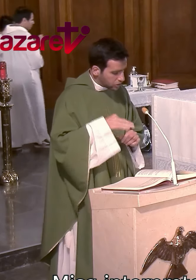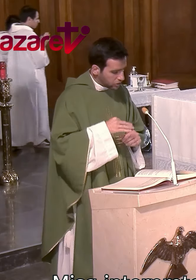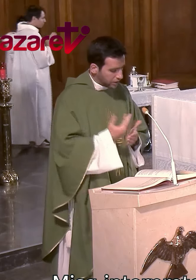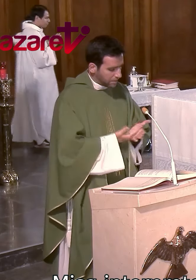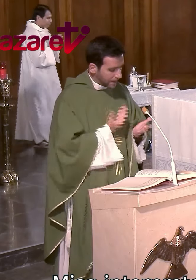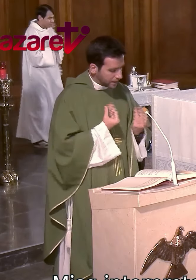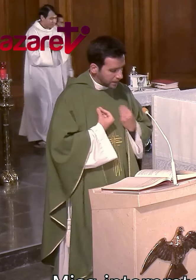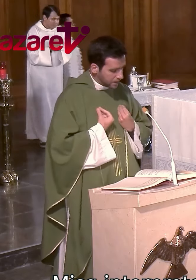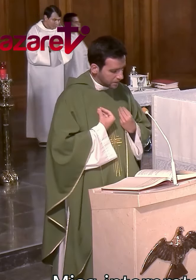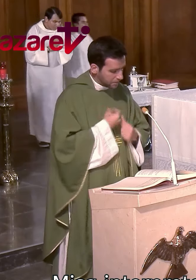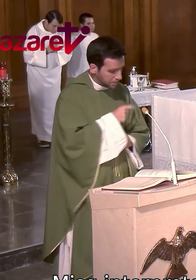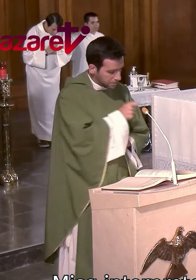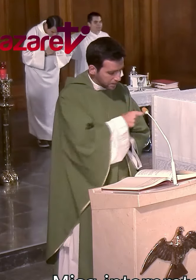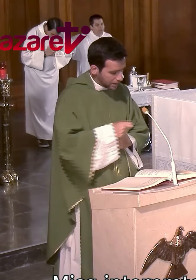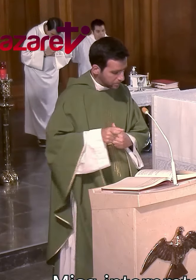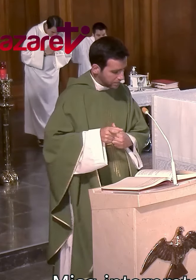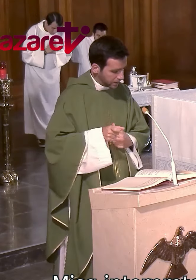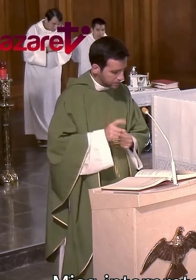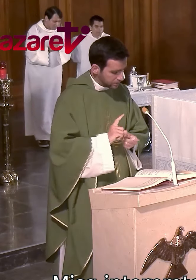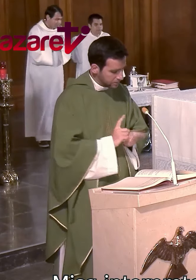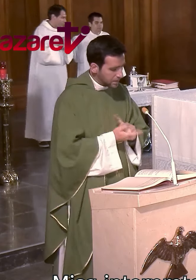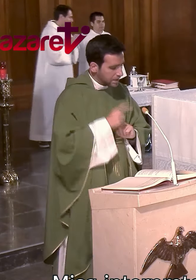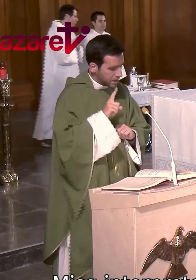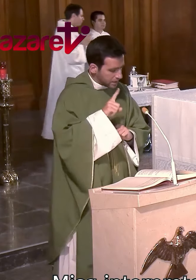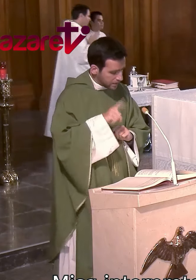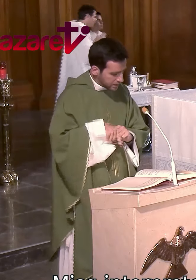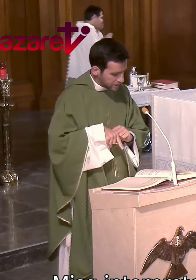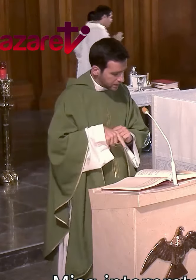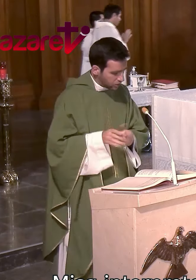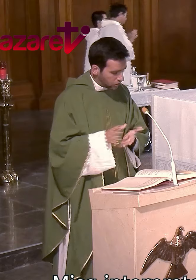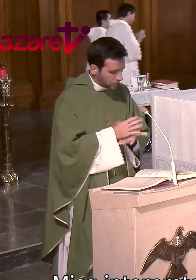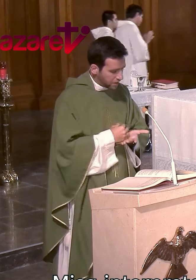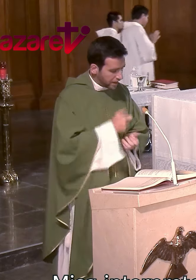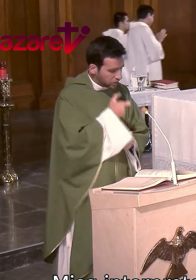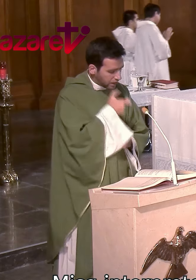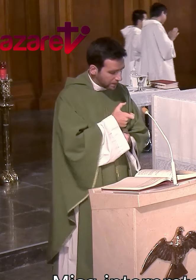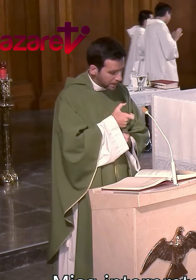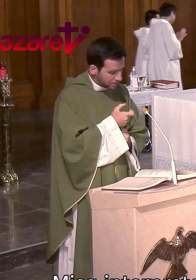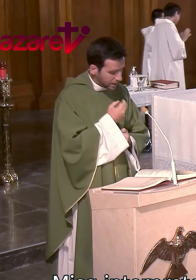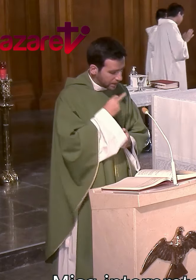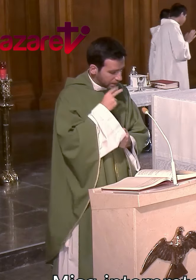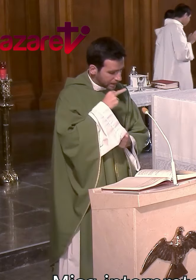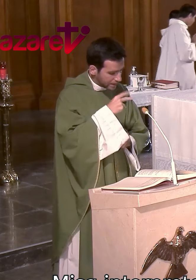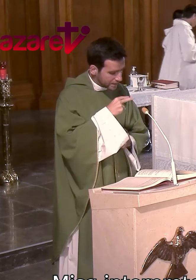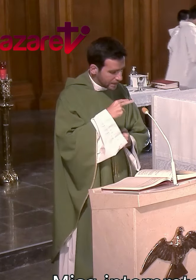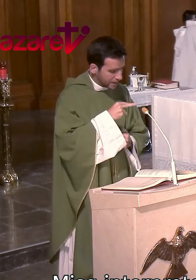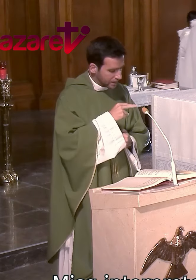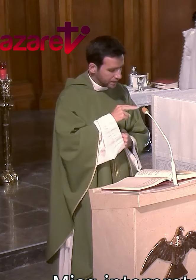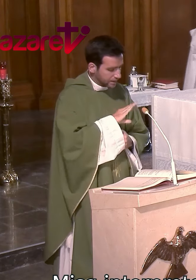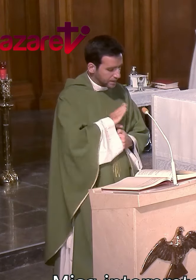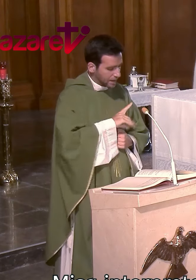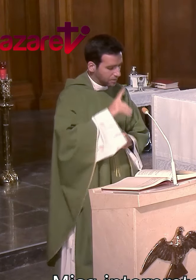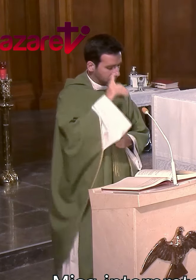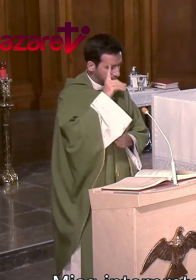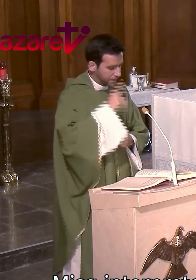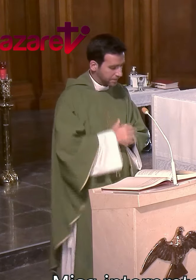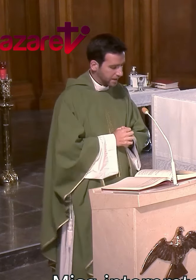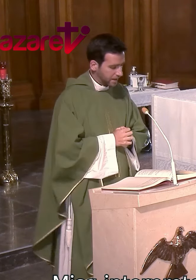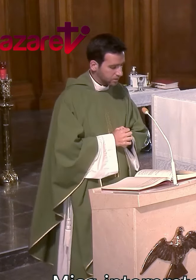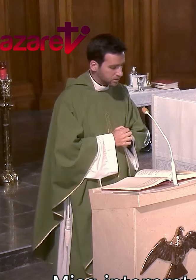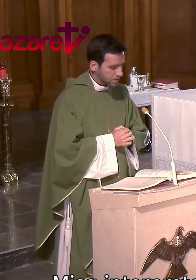No solo de pan vive el hombre, sino de toda palabra que sale de la